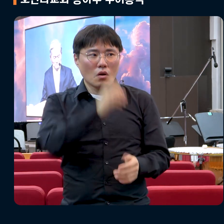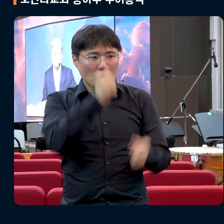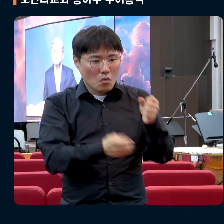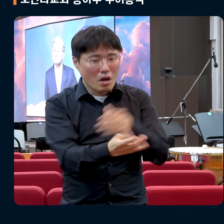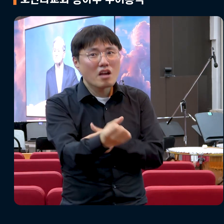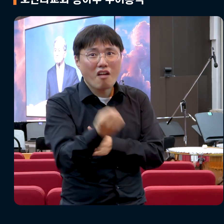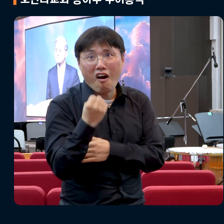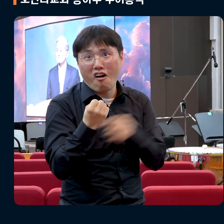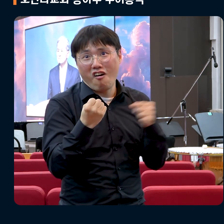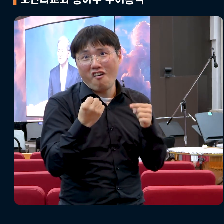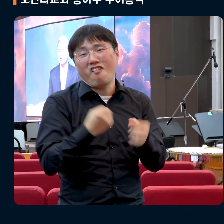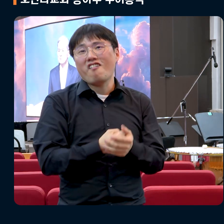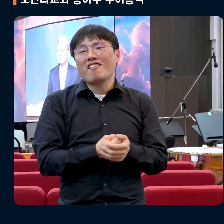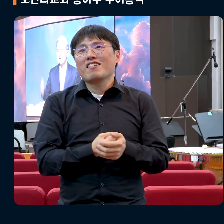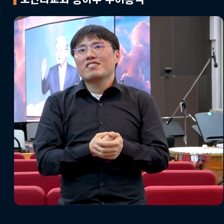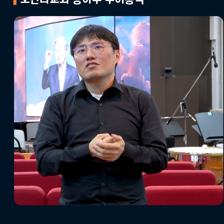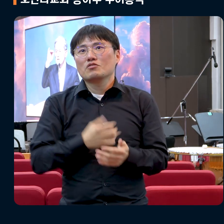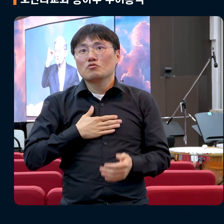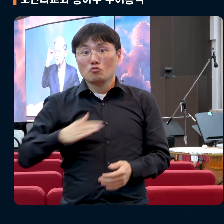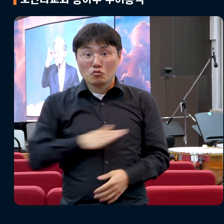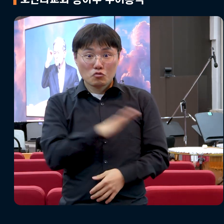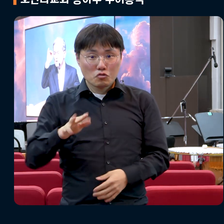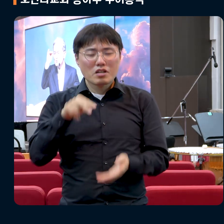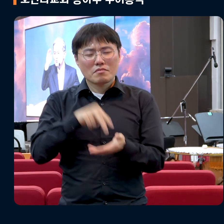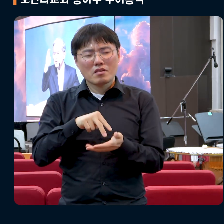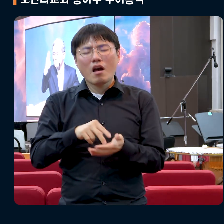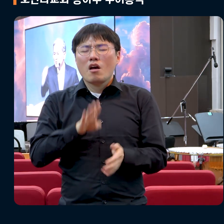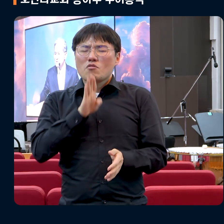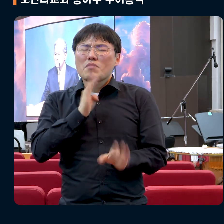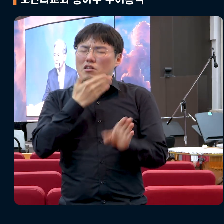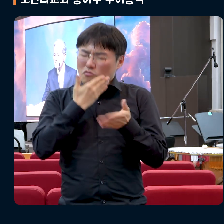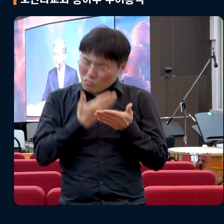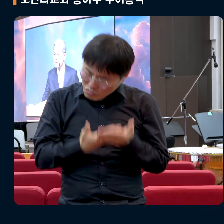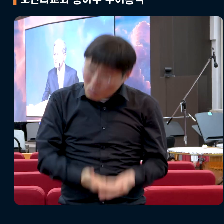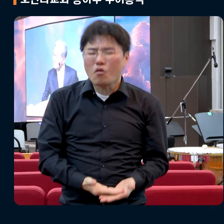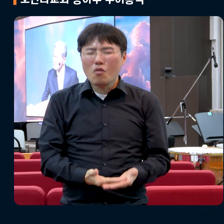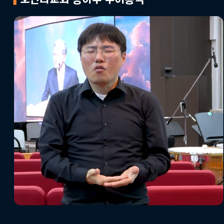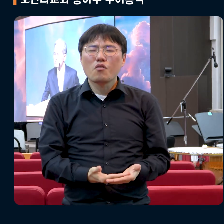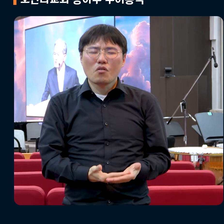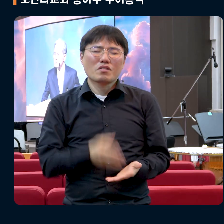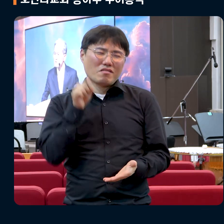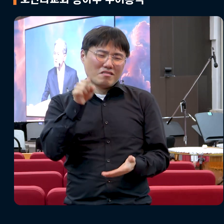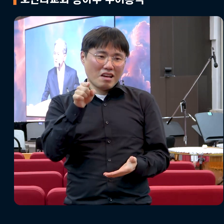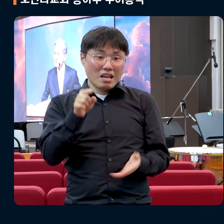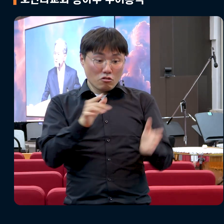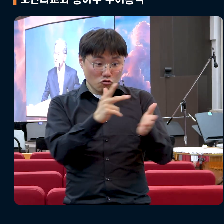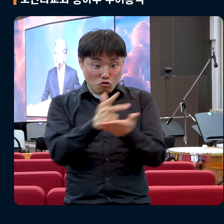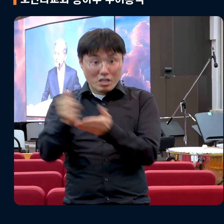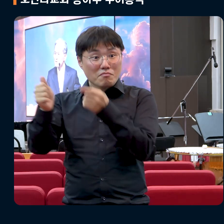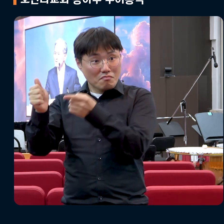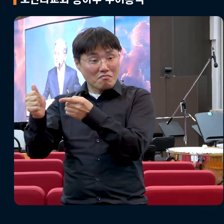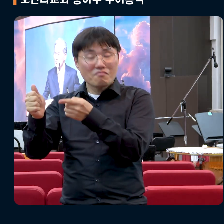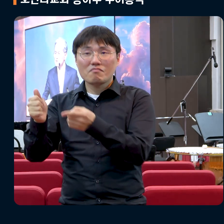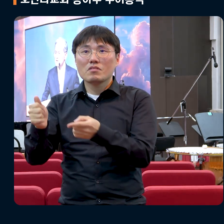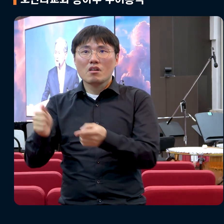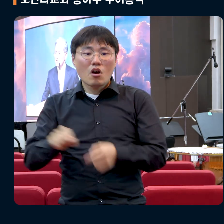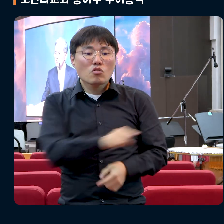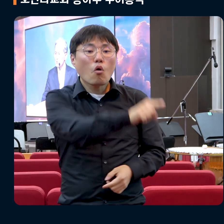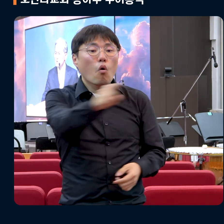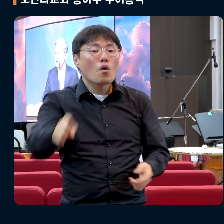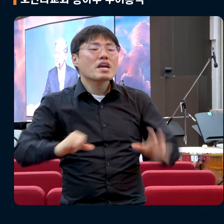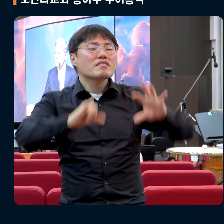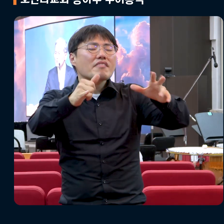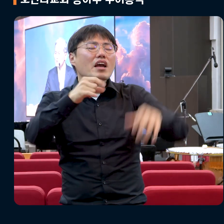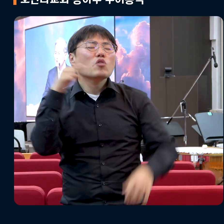선한 영향력, 이건 우리의 정말 중요한 포인트예요. 바로 그것을 주님은